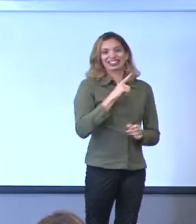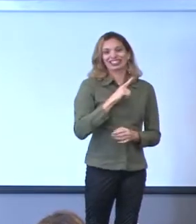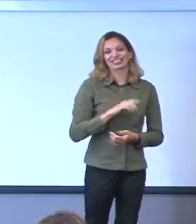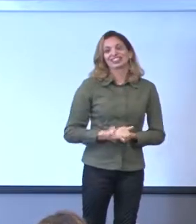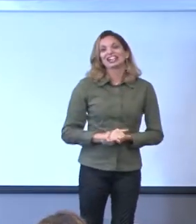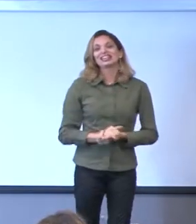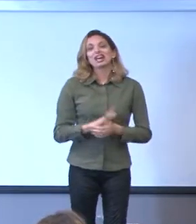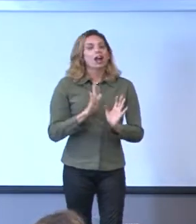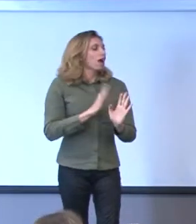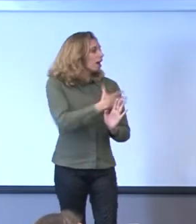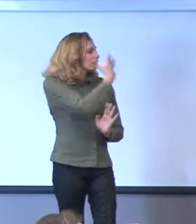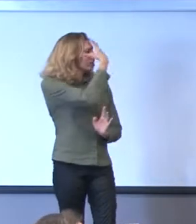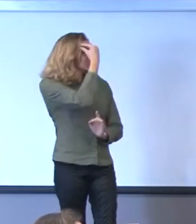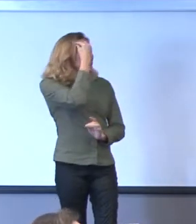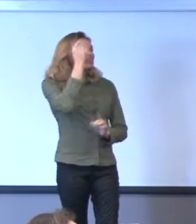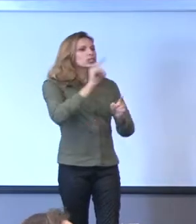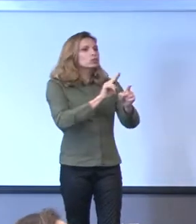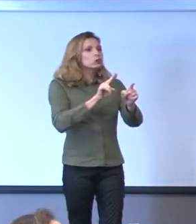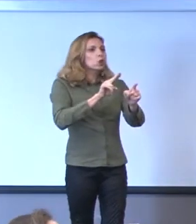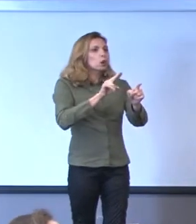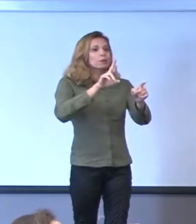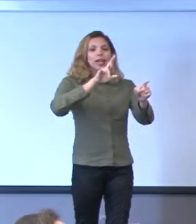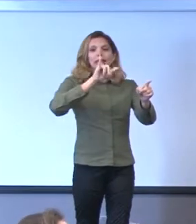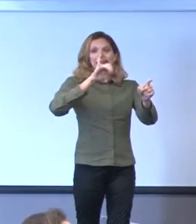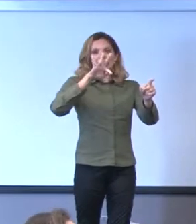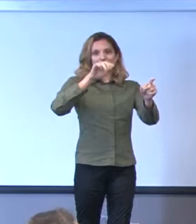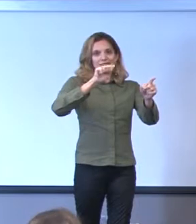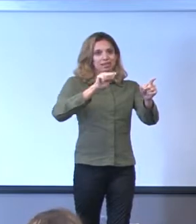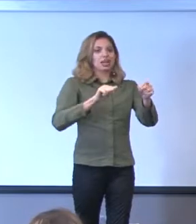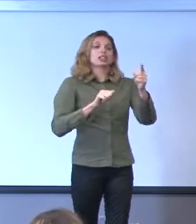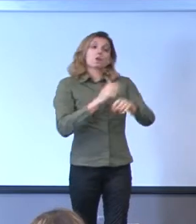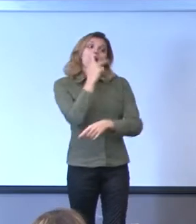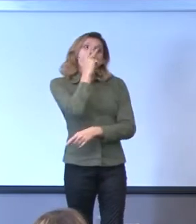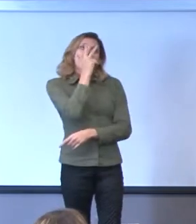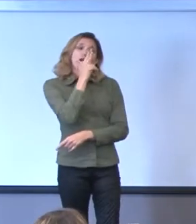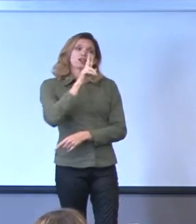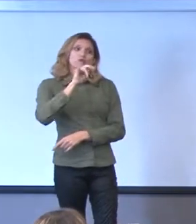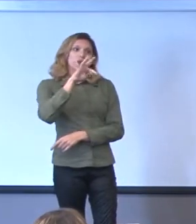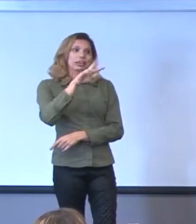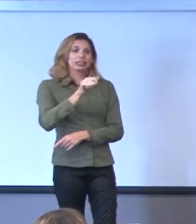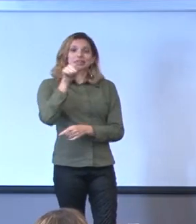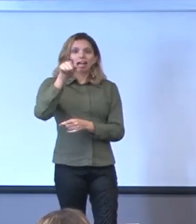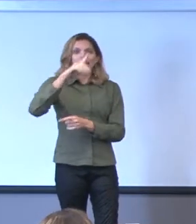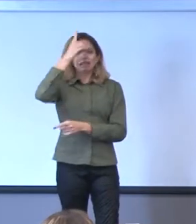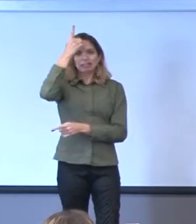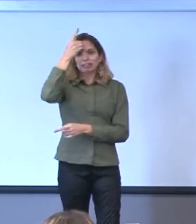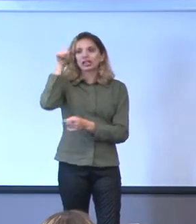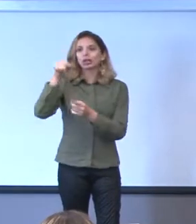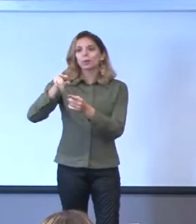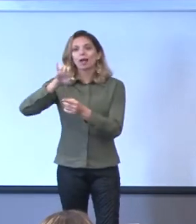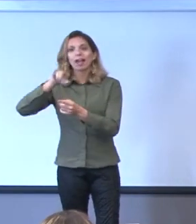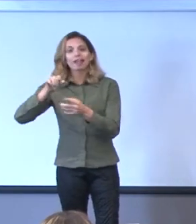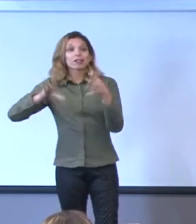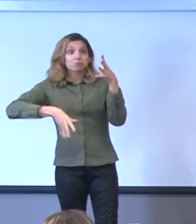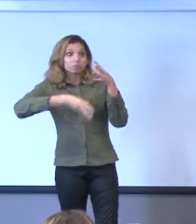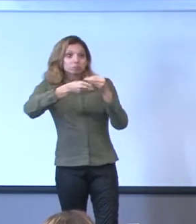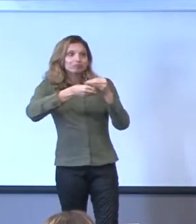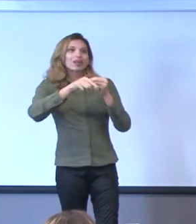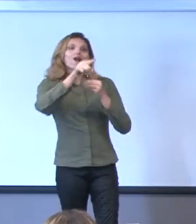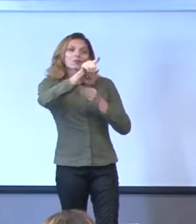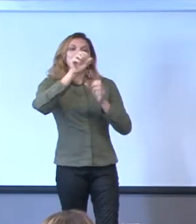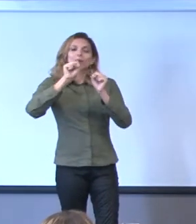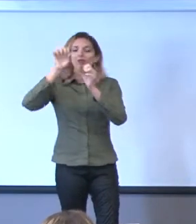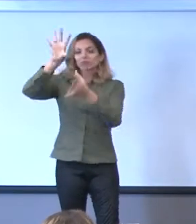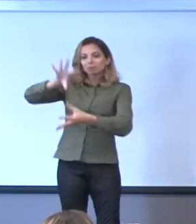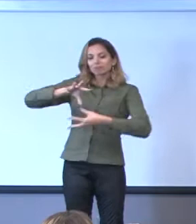Eu esqueci seu nome, desculpa. Rita. Eu acho, Rita, que o depoimento do Danilo e da professora Eda, eu acho que você